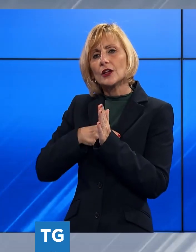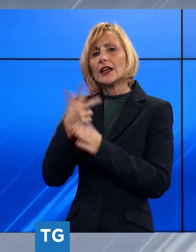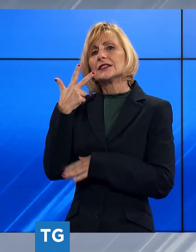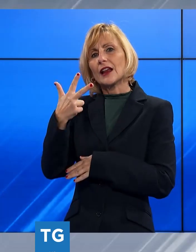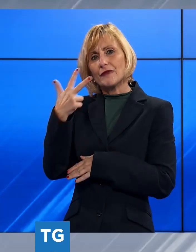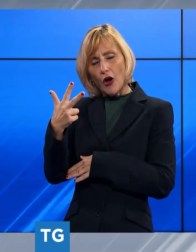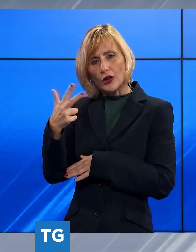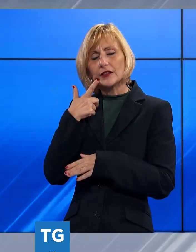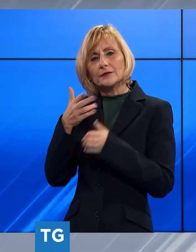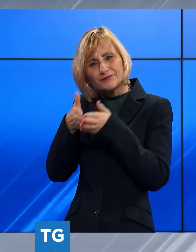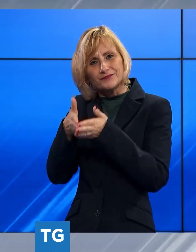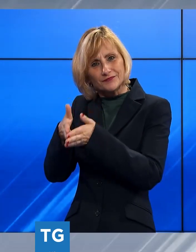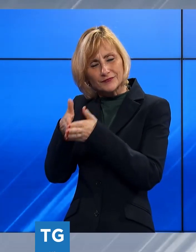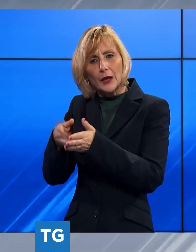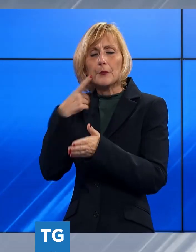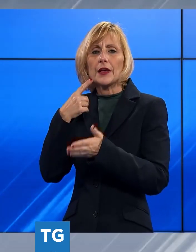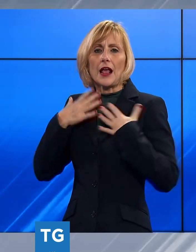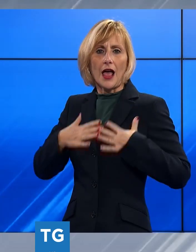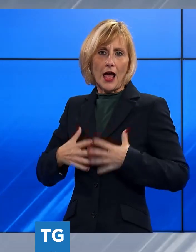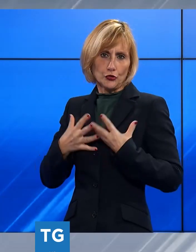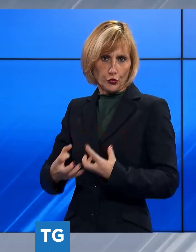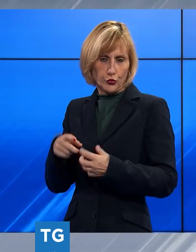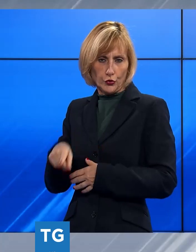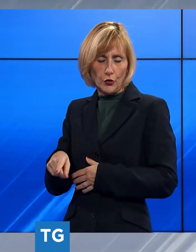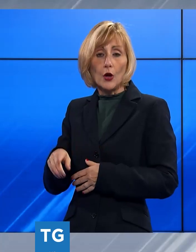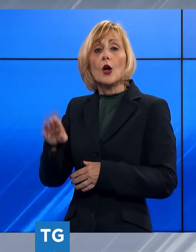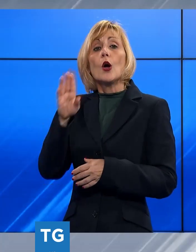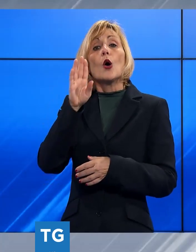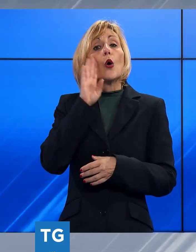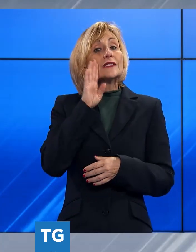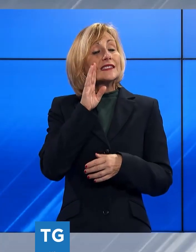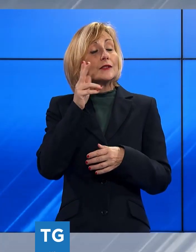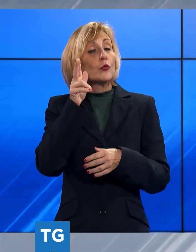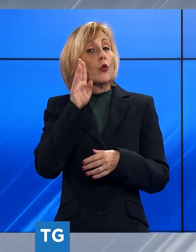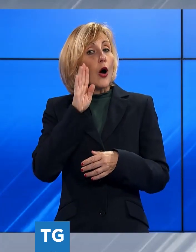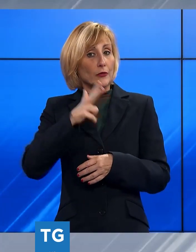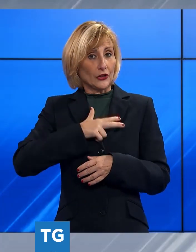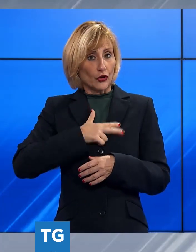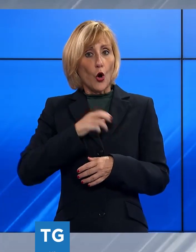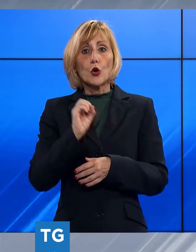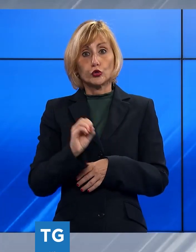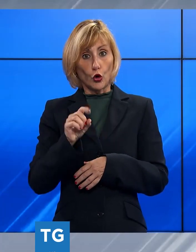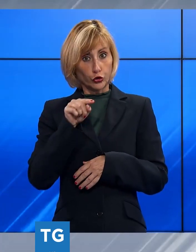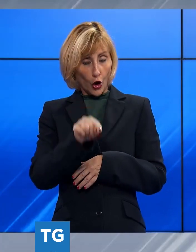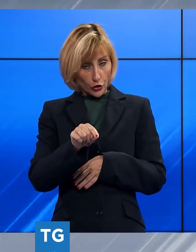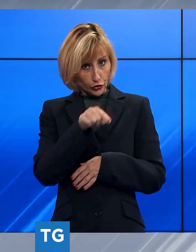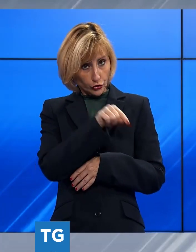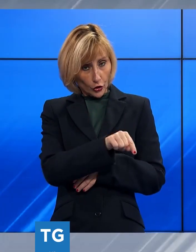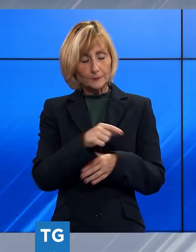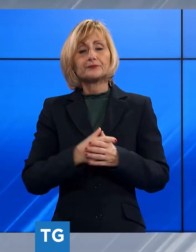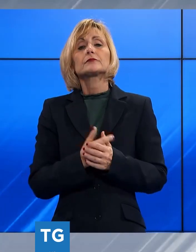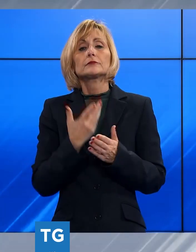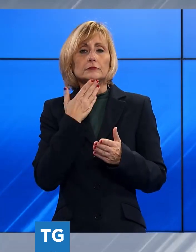malattia un sacerdote ortodosso arriverà da Genova su litorale versigliese per la cerimonia a cui prenderà parte anche Lilia ex